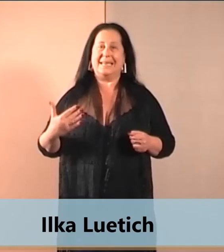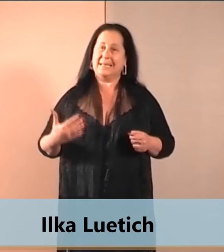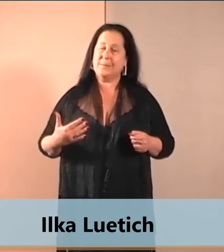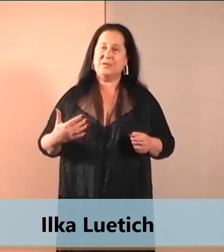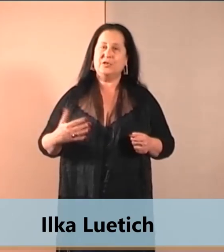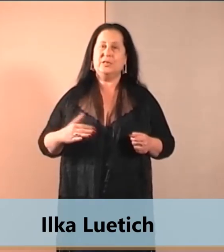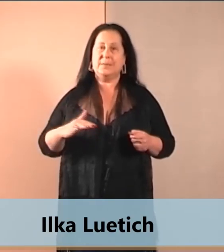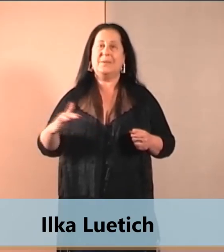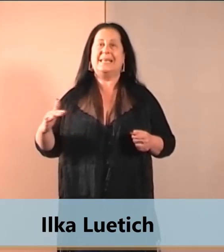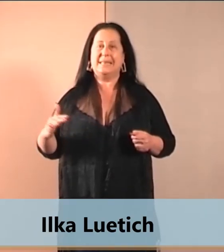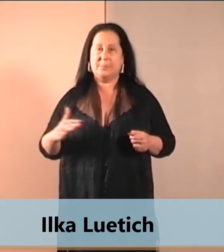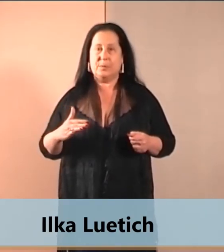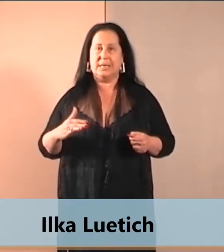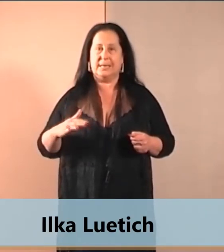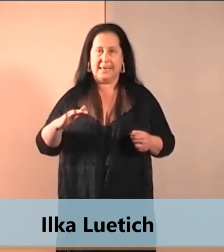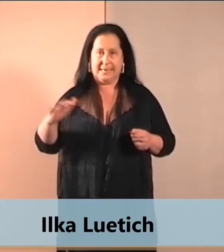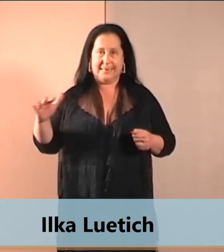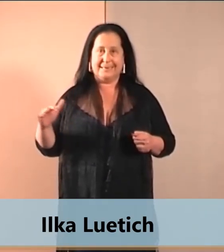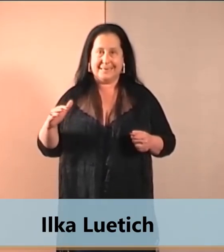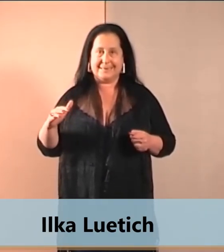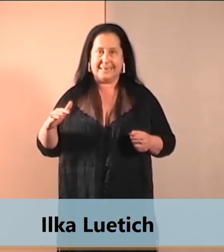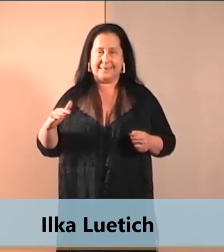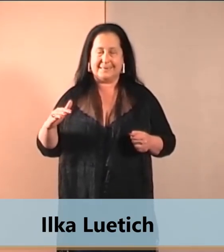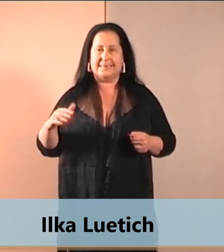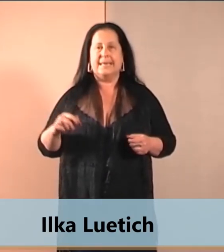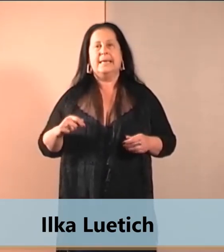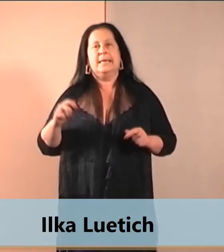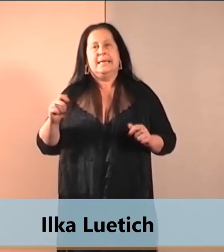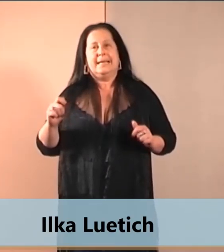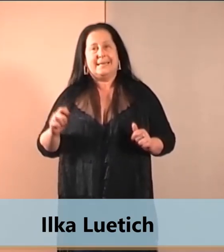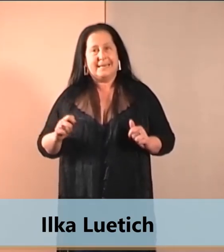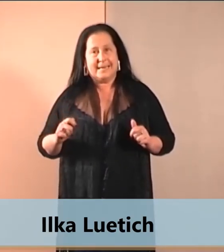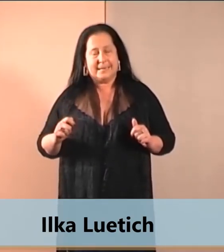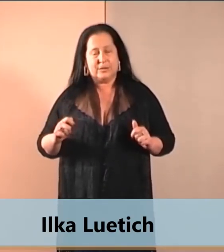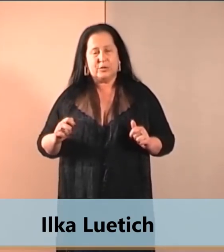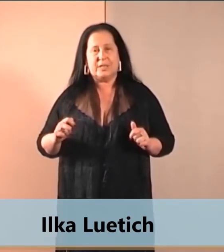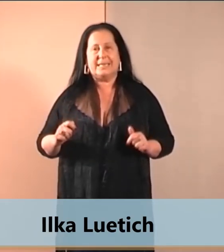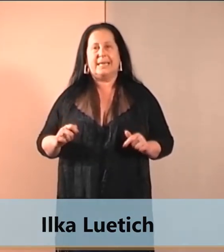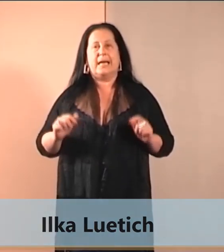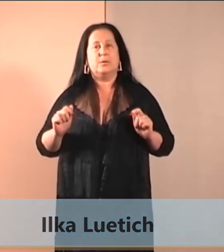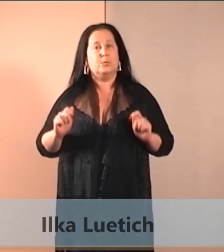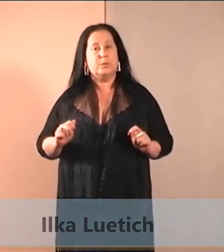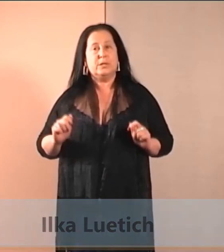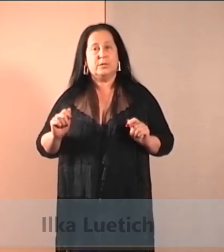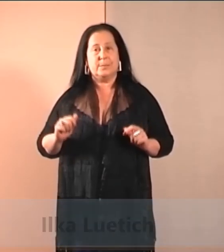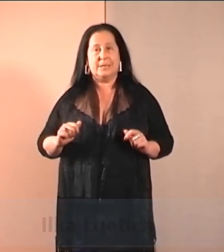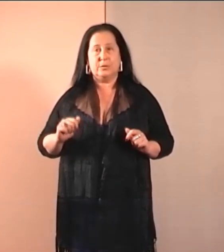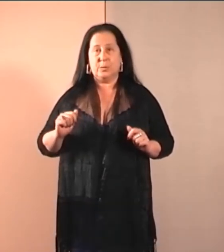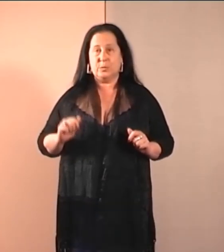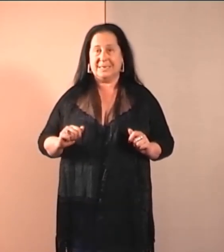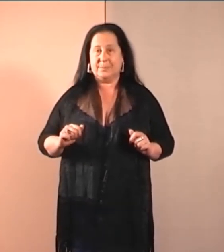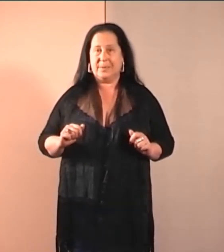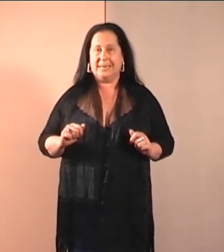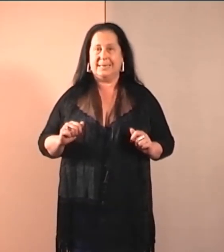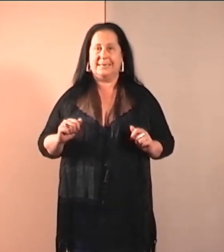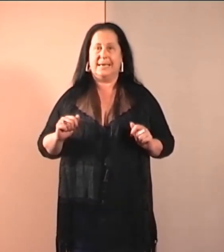cremación y para disponer de estas cenizas La idea es, entonces, que hay un único crematorio municipal Que está